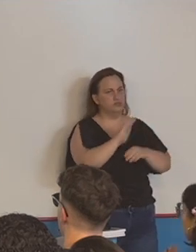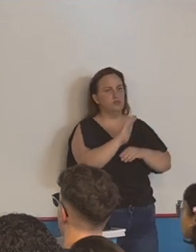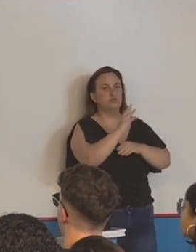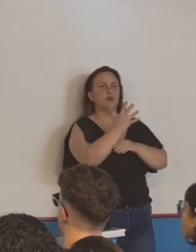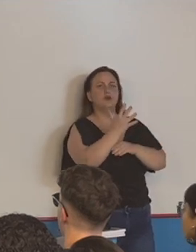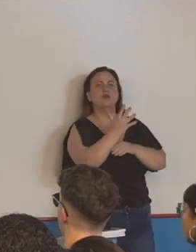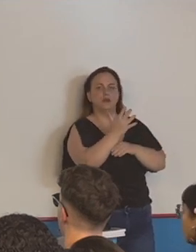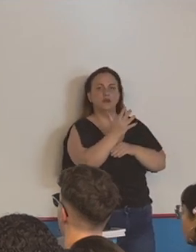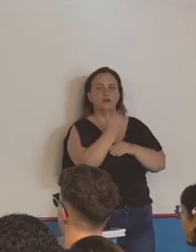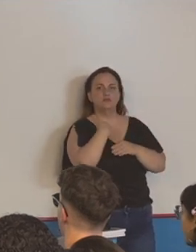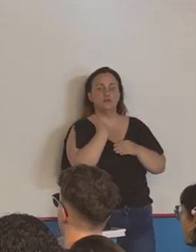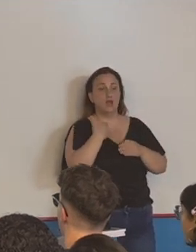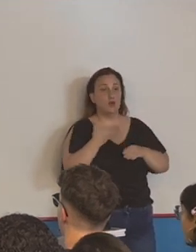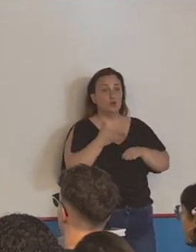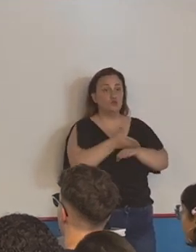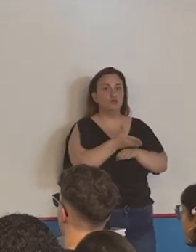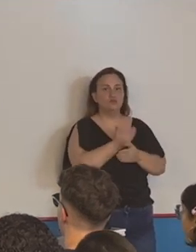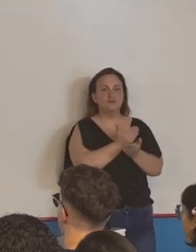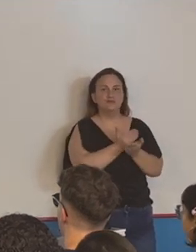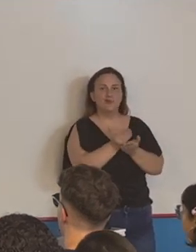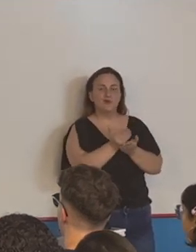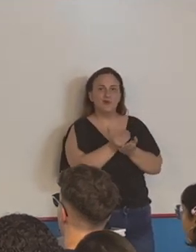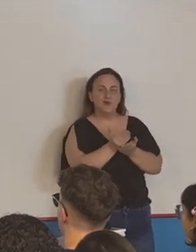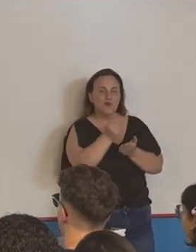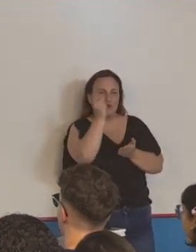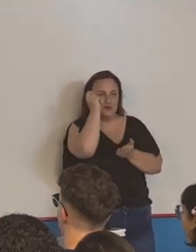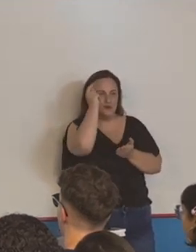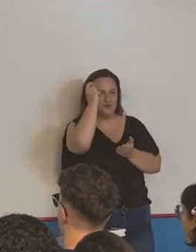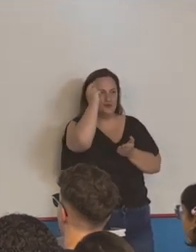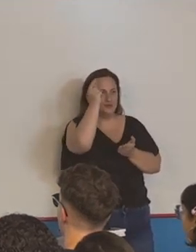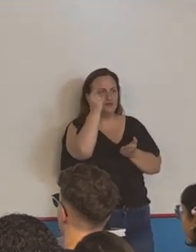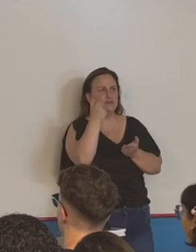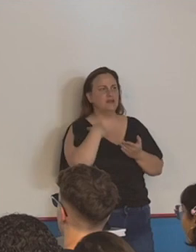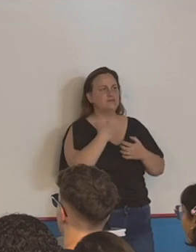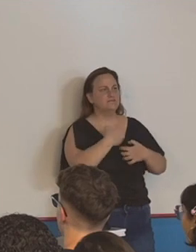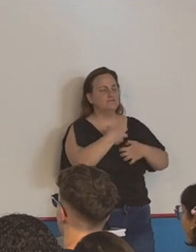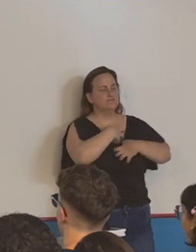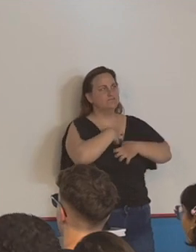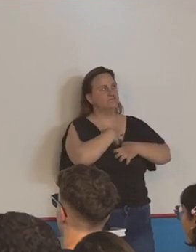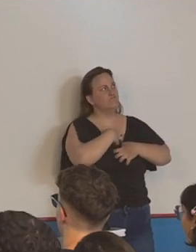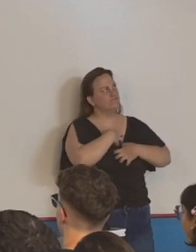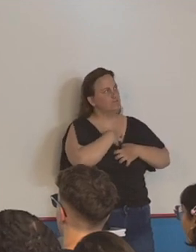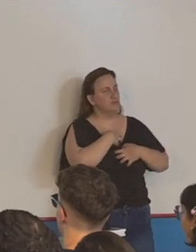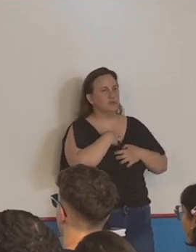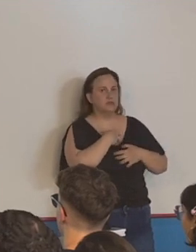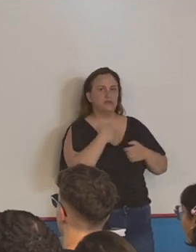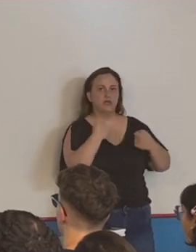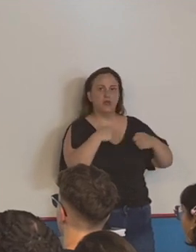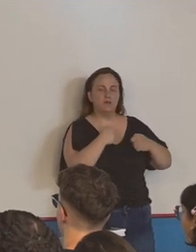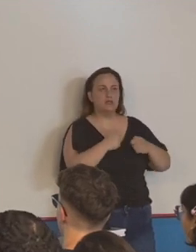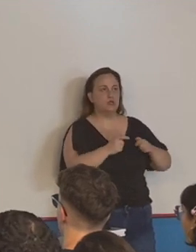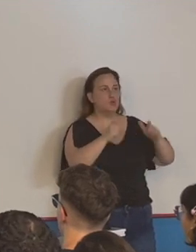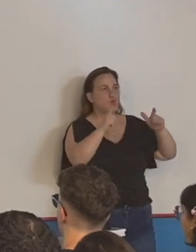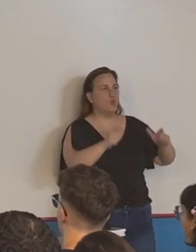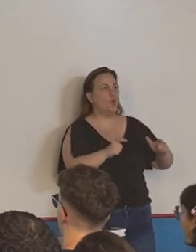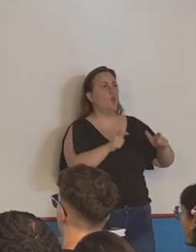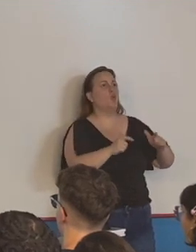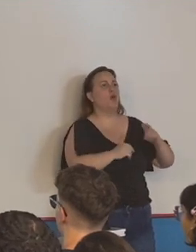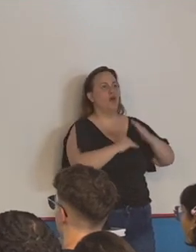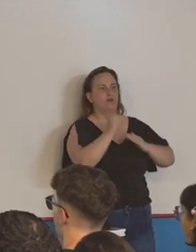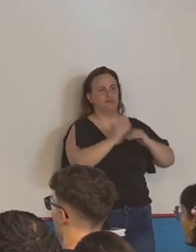minha inserção na pintura, porque eu comecei a sentir falta de um lugar para projetar essas máquinas. E aí eu comecei a usar a